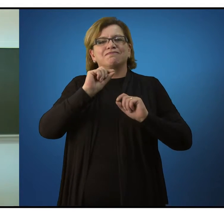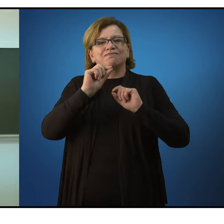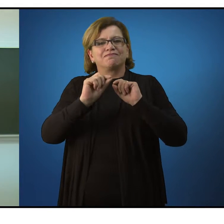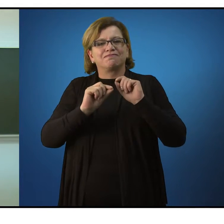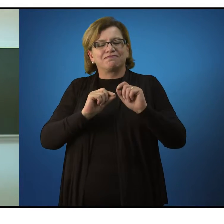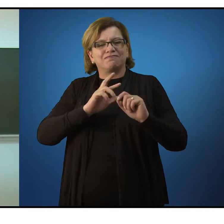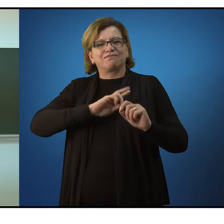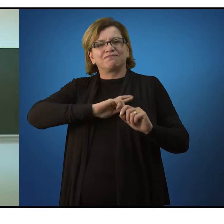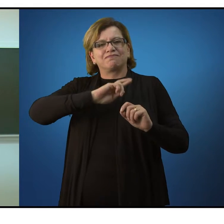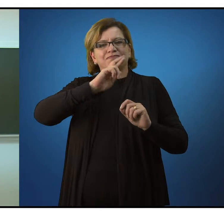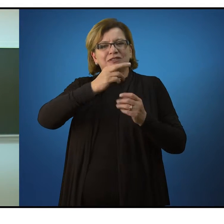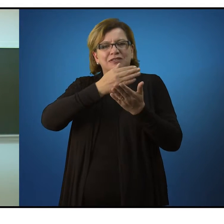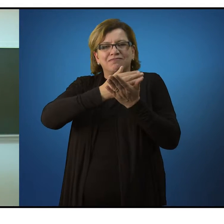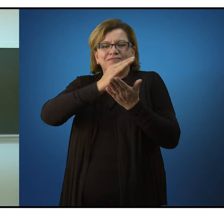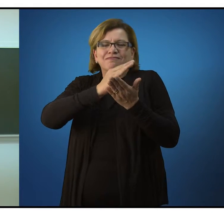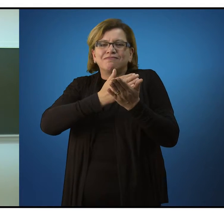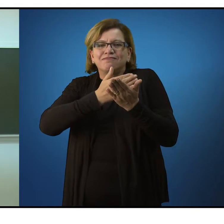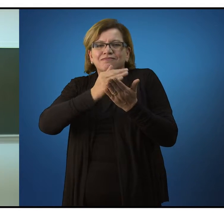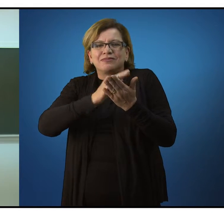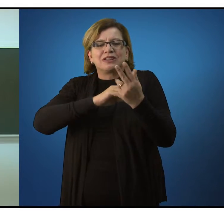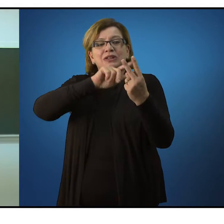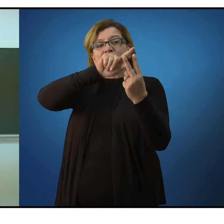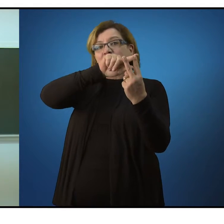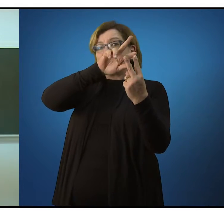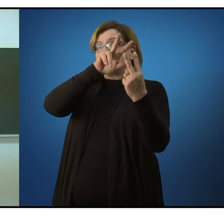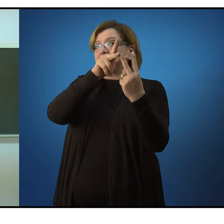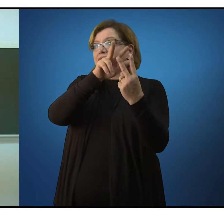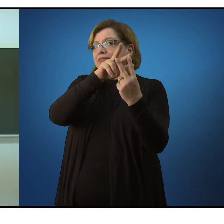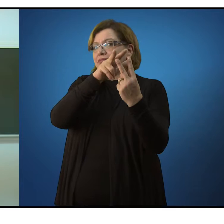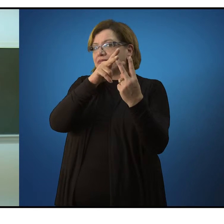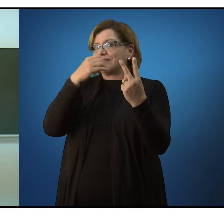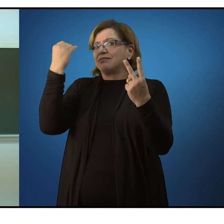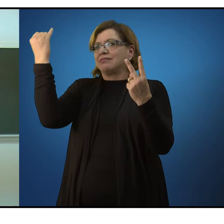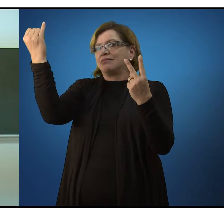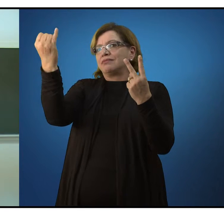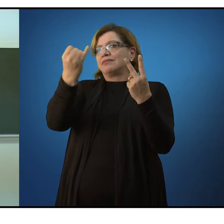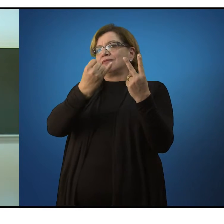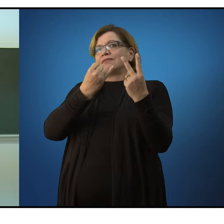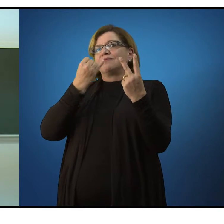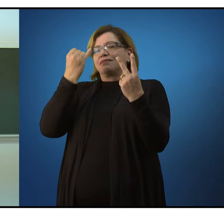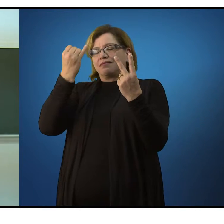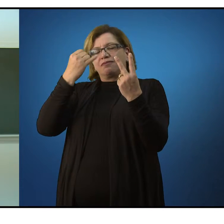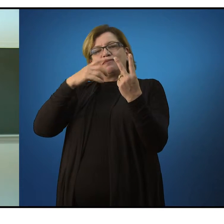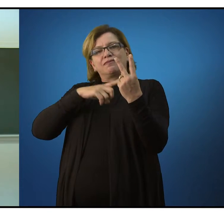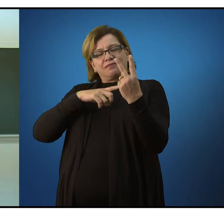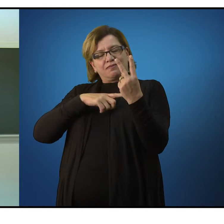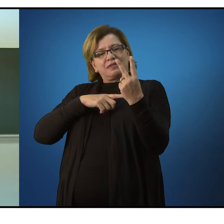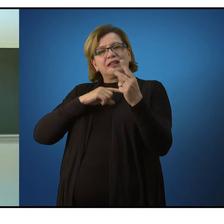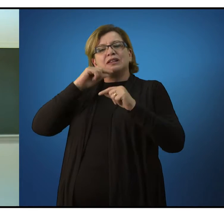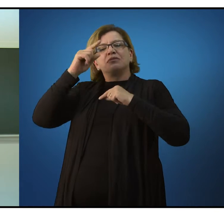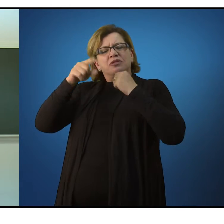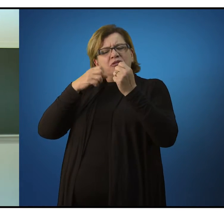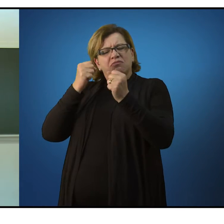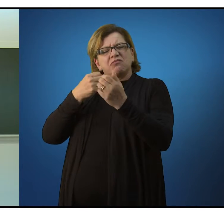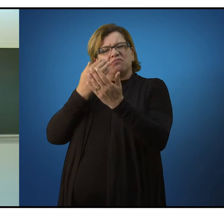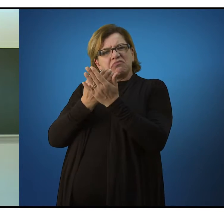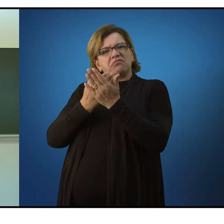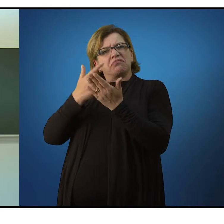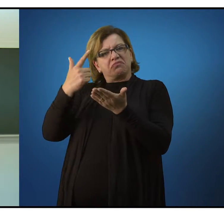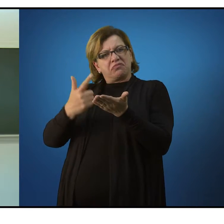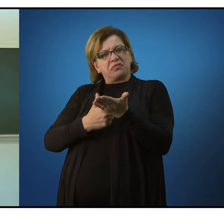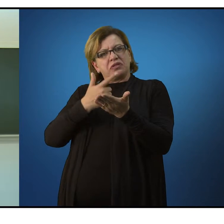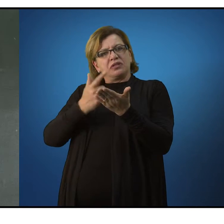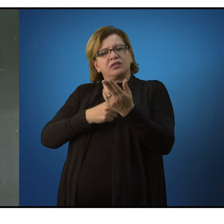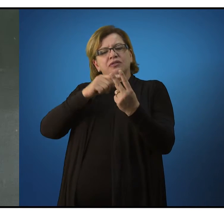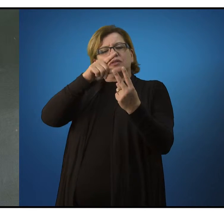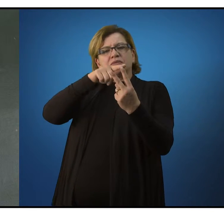vai estar subdividida em dois focos importantes que vocês vão encontrar também no livro didático, né? Que é